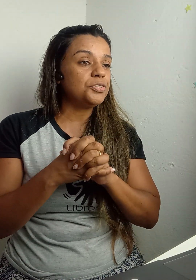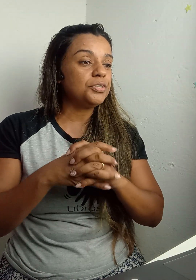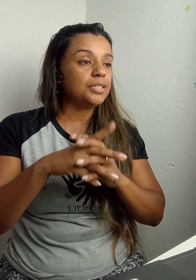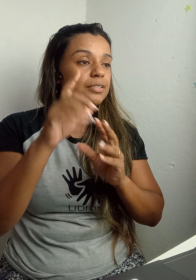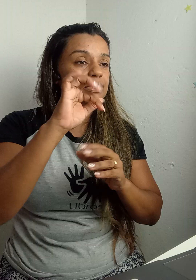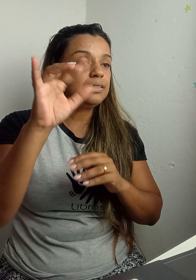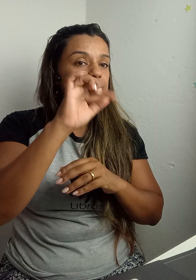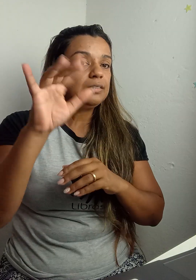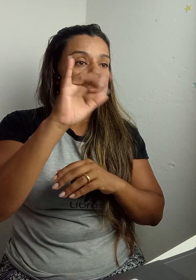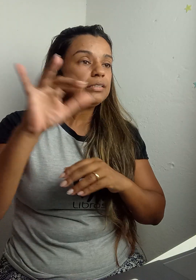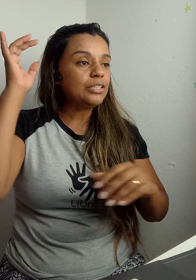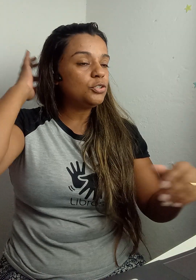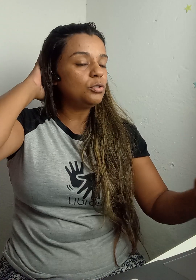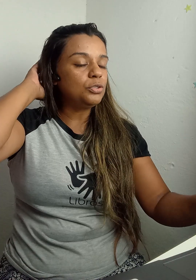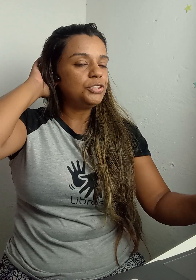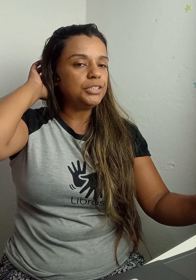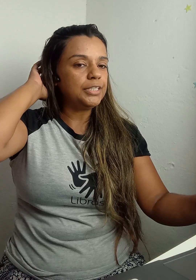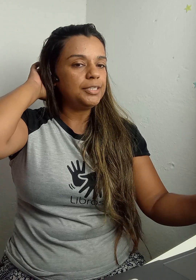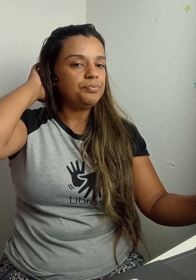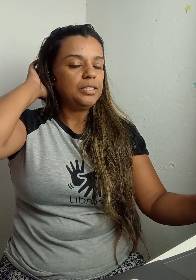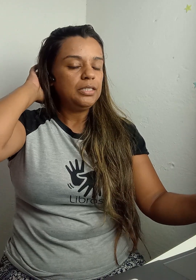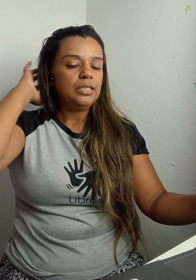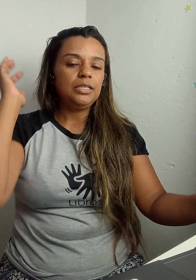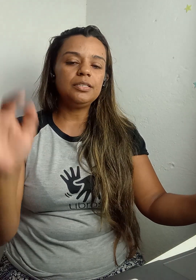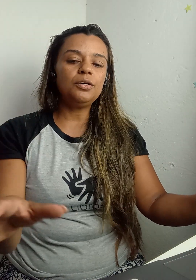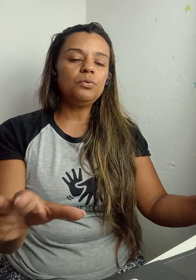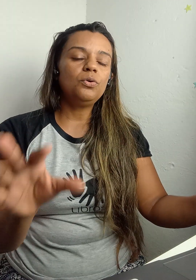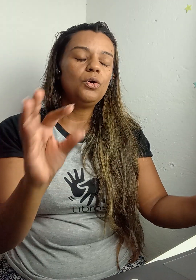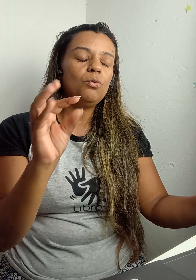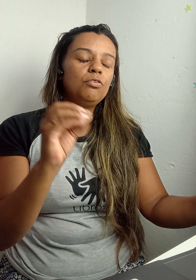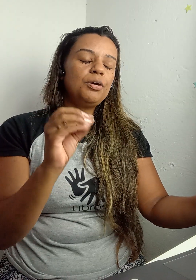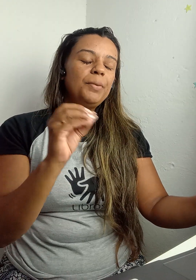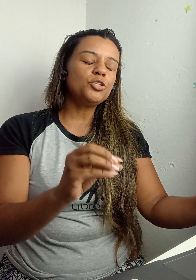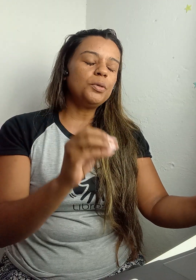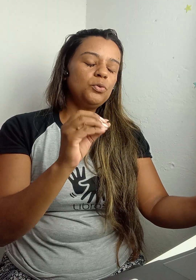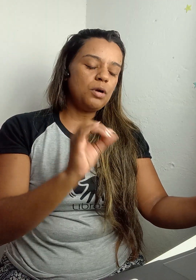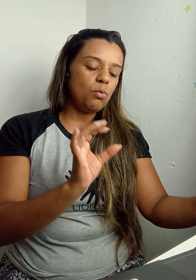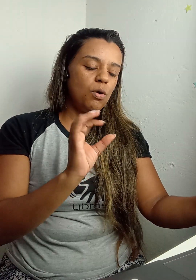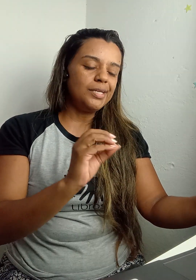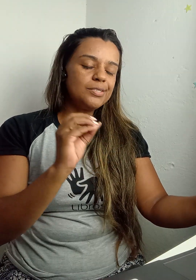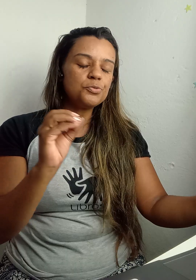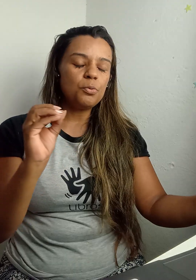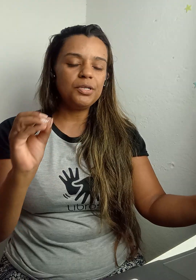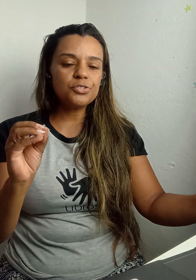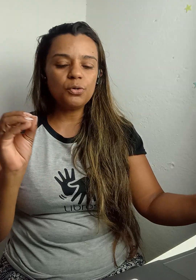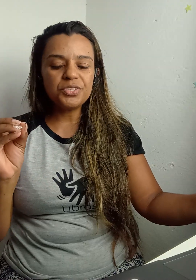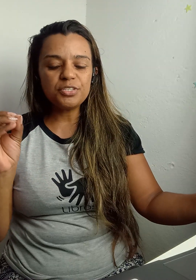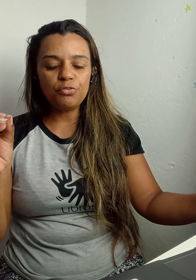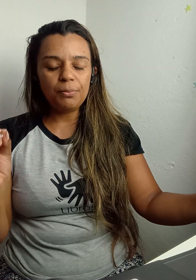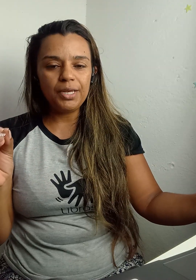de tanta datilologia, né? Então, o alfabeto manual, quais são os momentos que eu uso esse